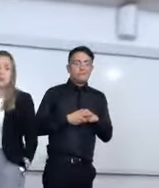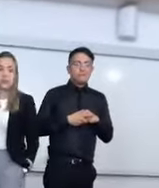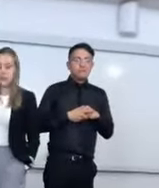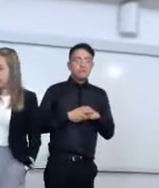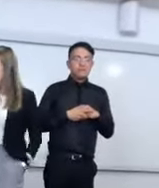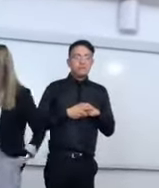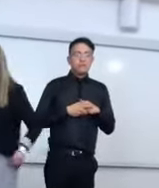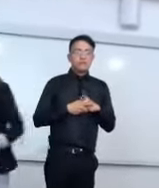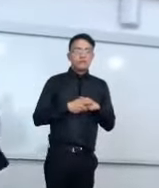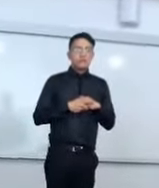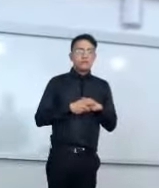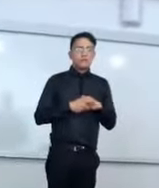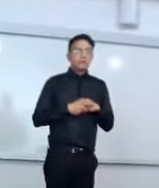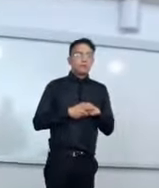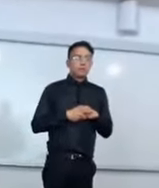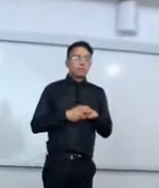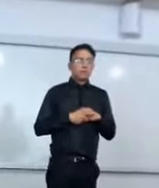Pues,